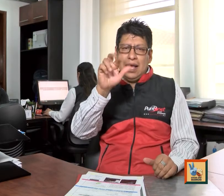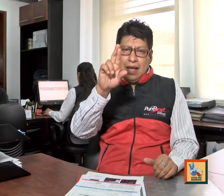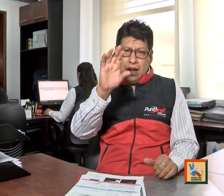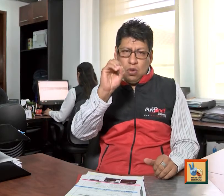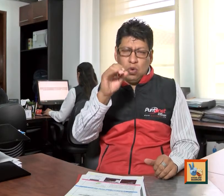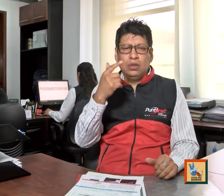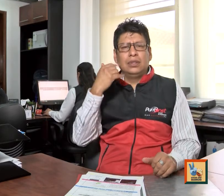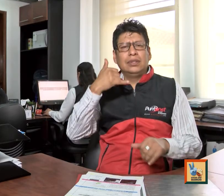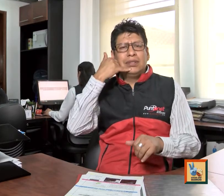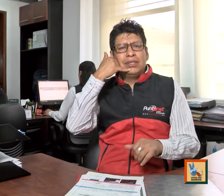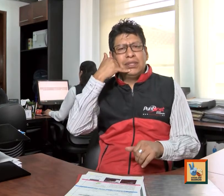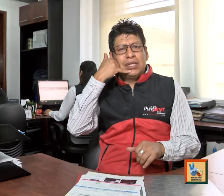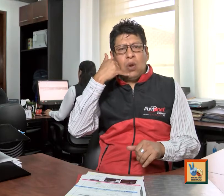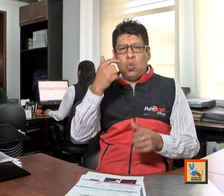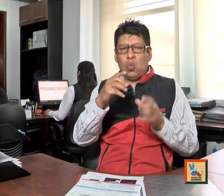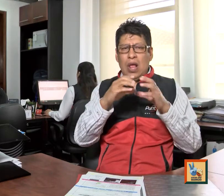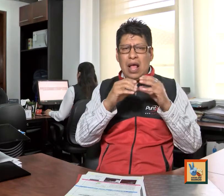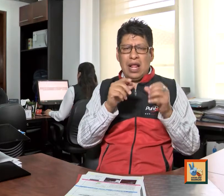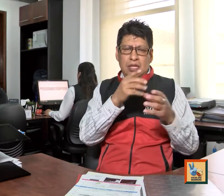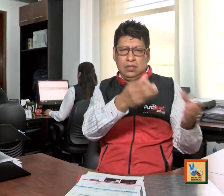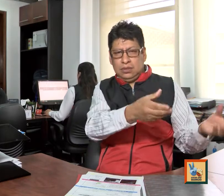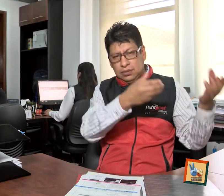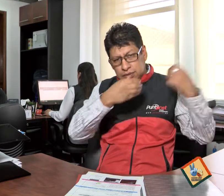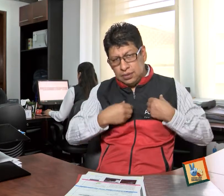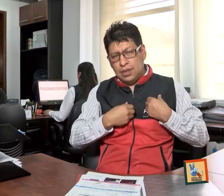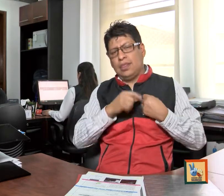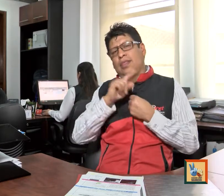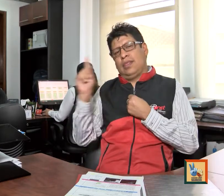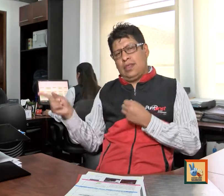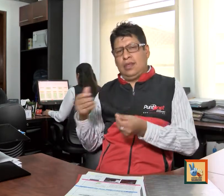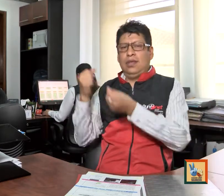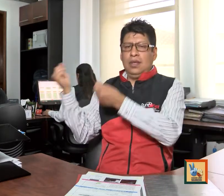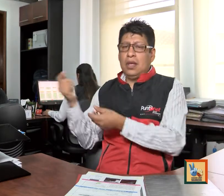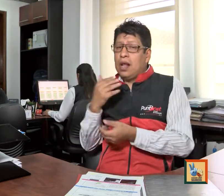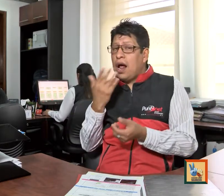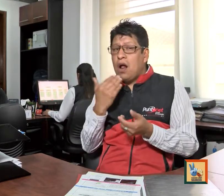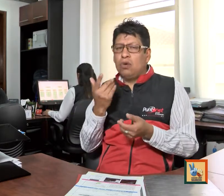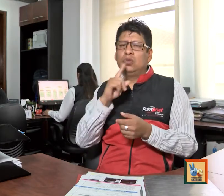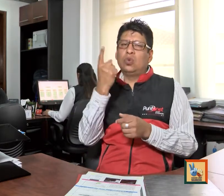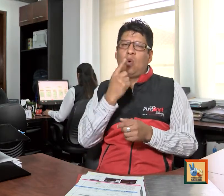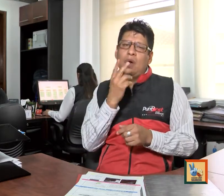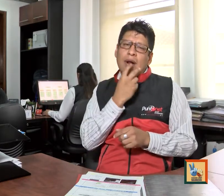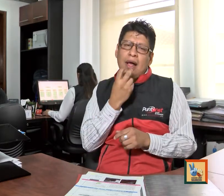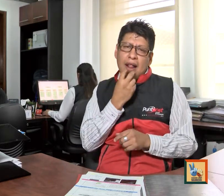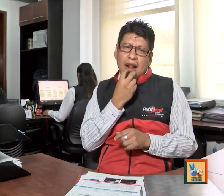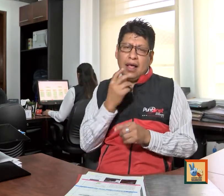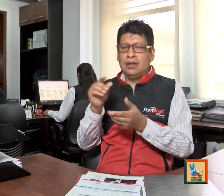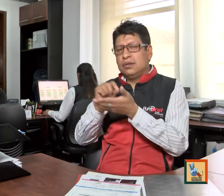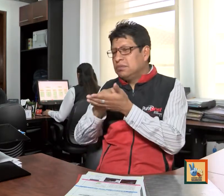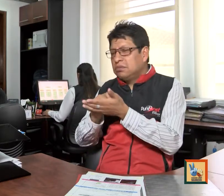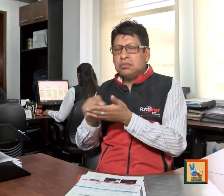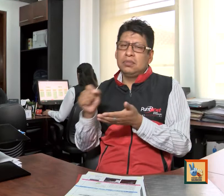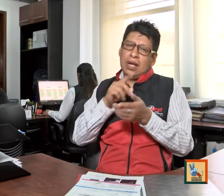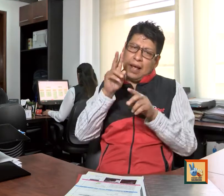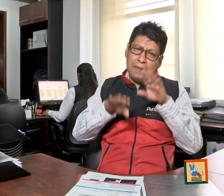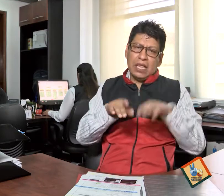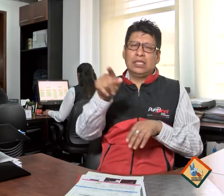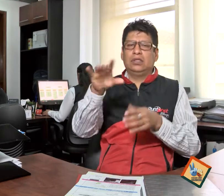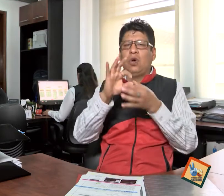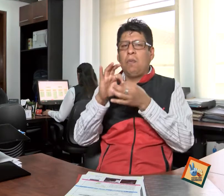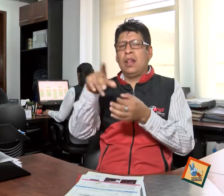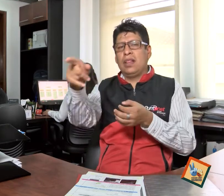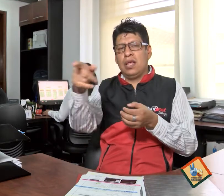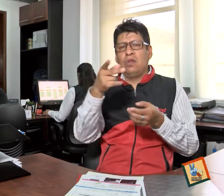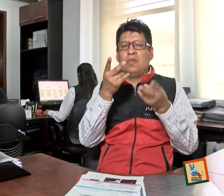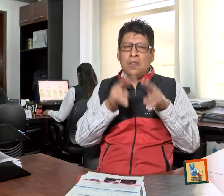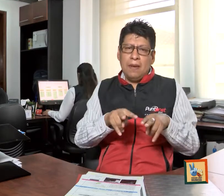cargo con mis compañeros convivimos de una manera muy buena uno de mis compañeros santiago el sabe un